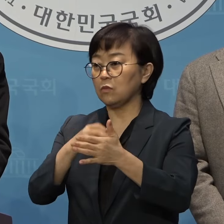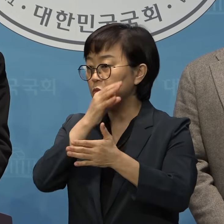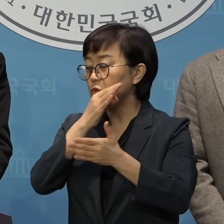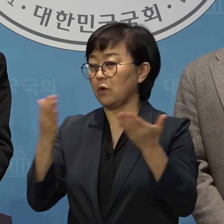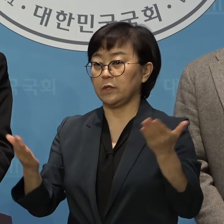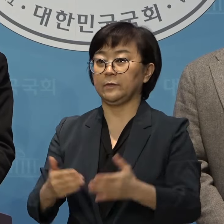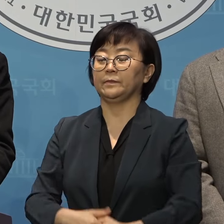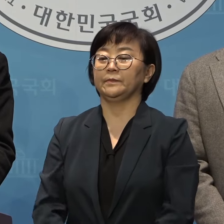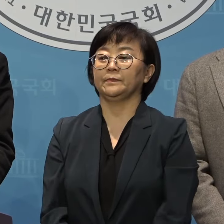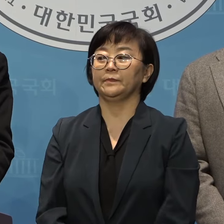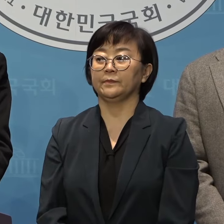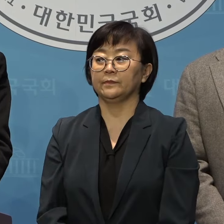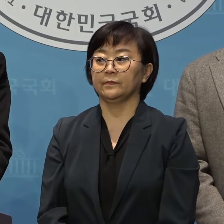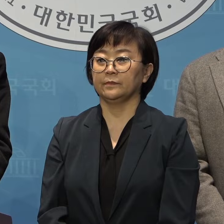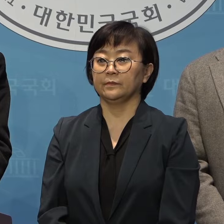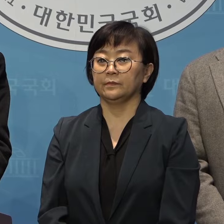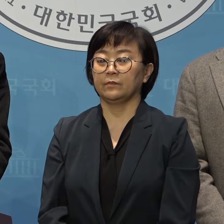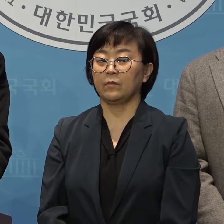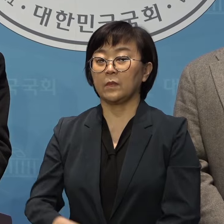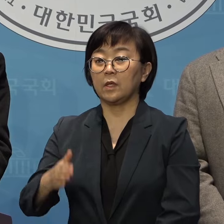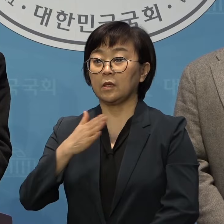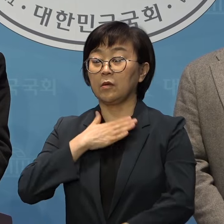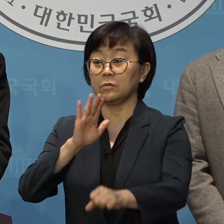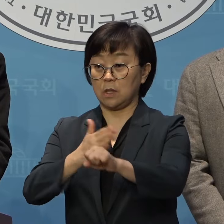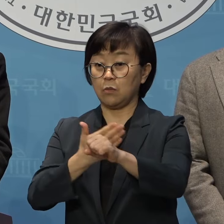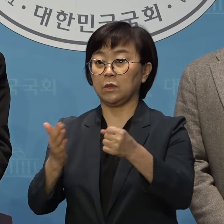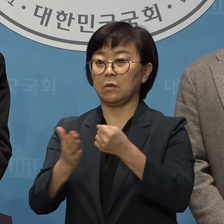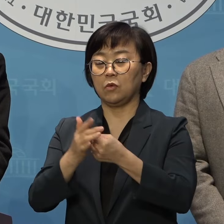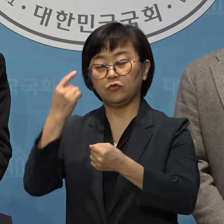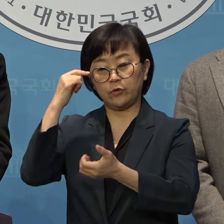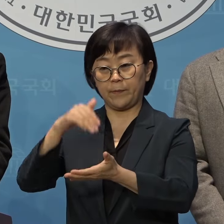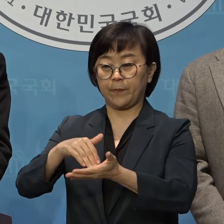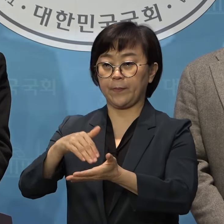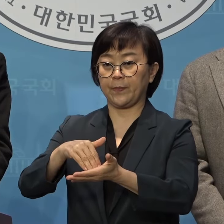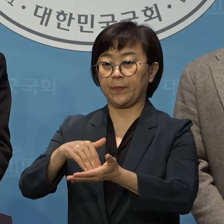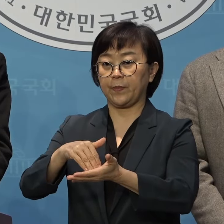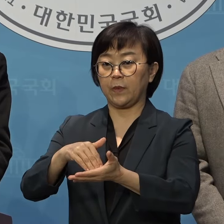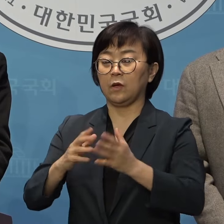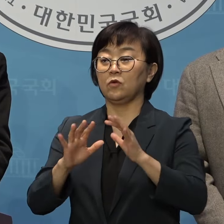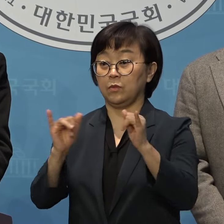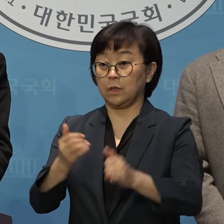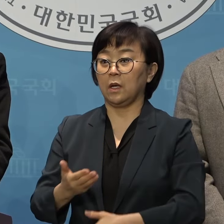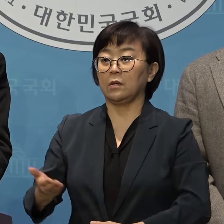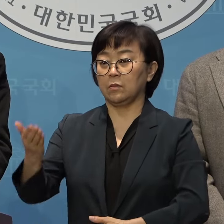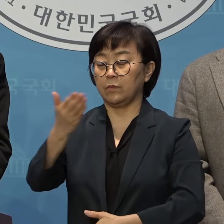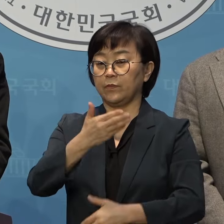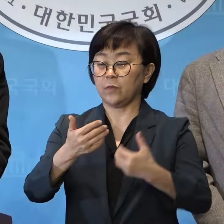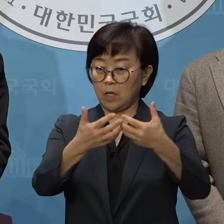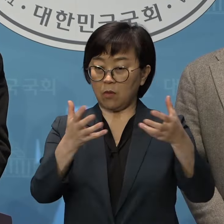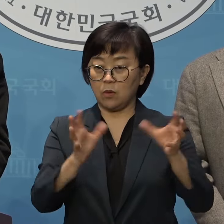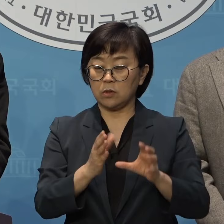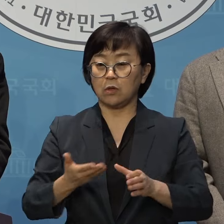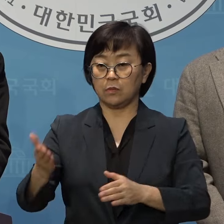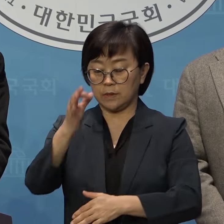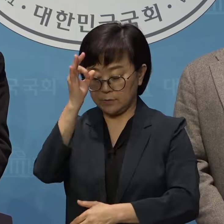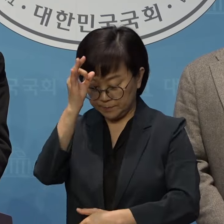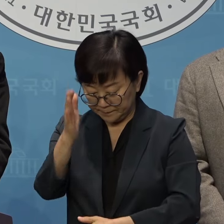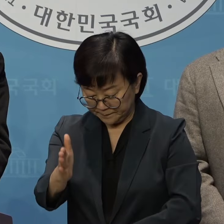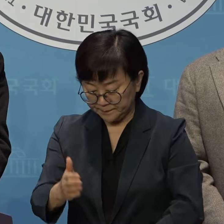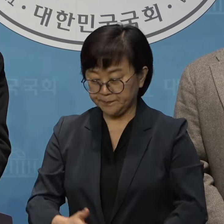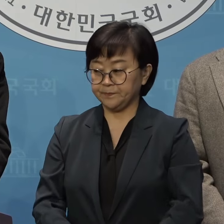부끄러운 일이었습니다. 저의 그런 잘못을 후회하면서 국민과 당원 여러분께